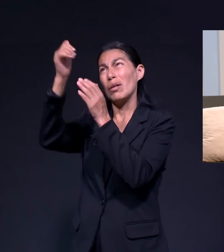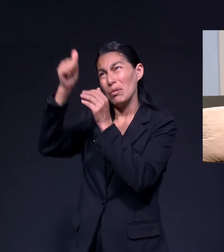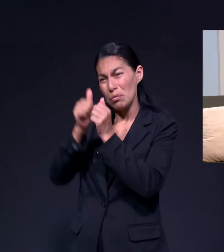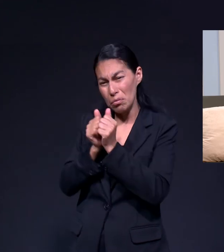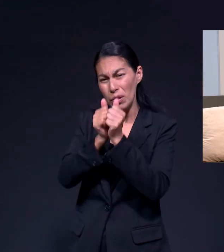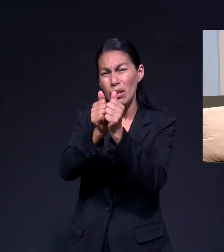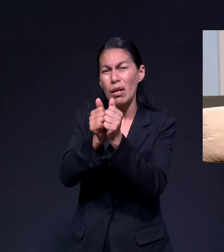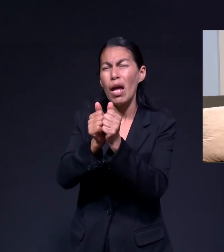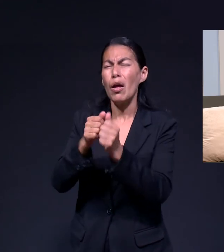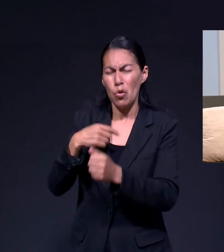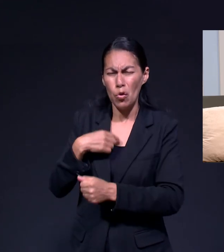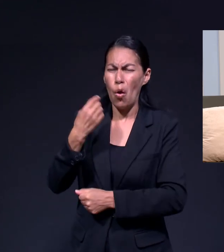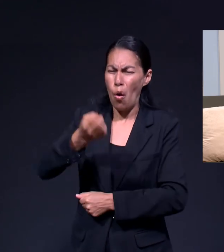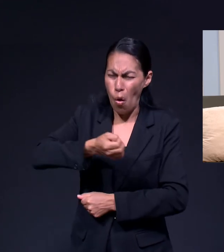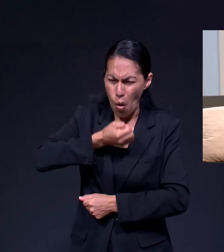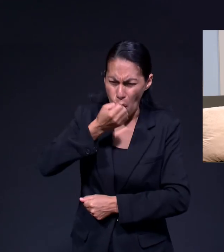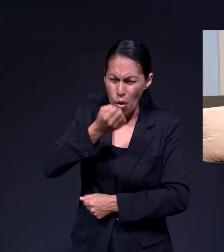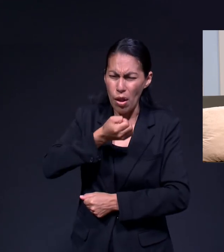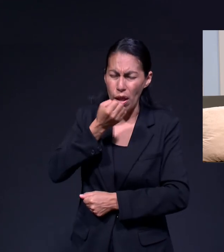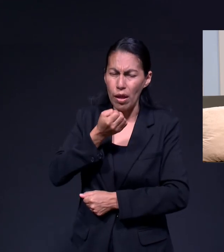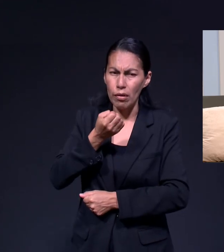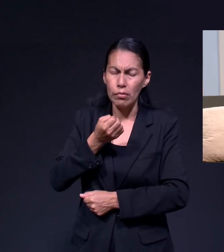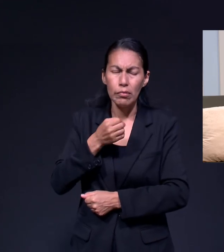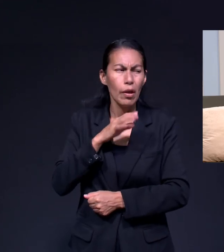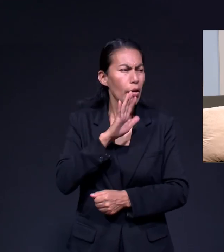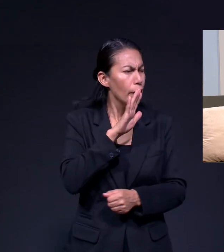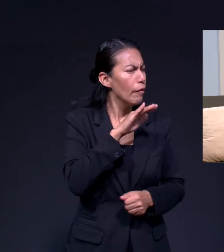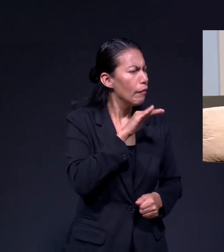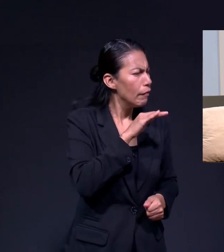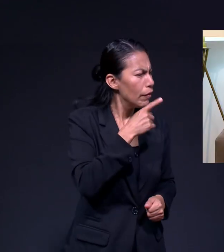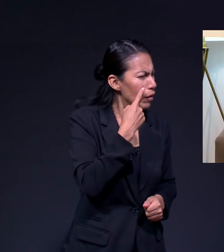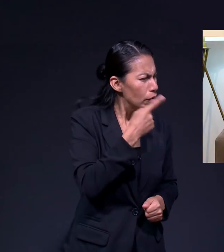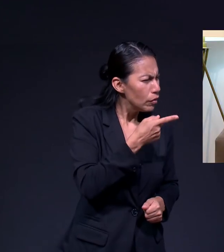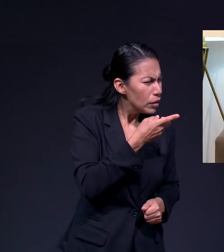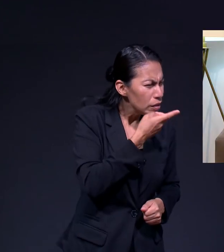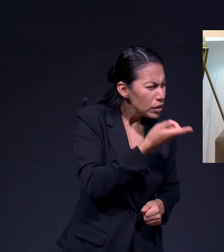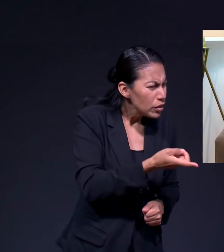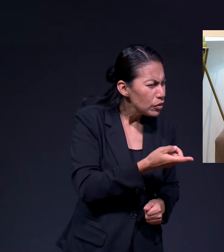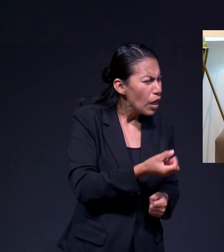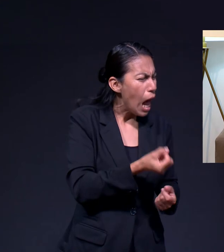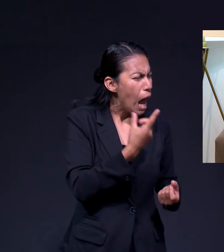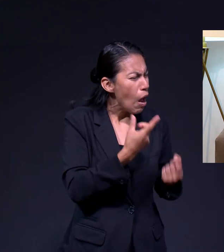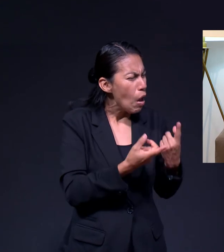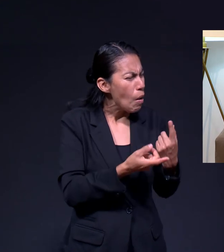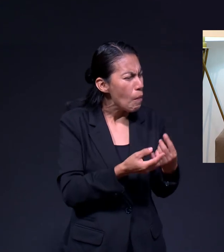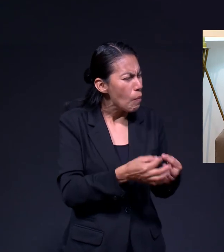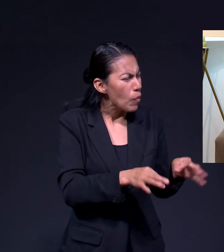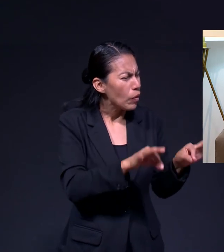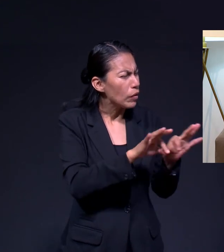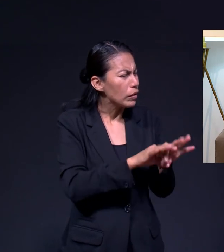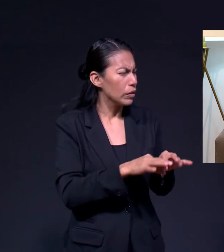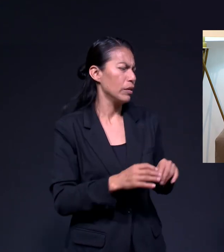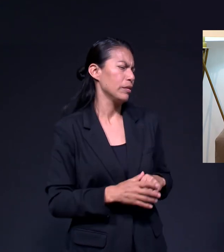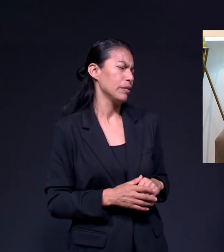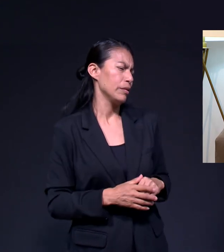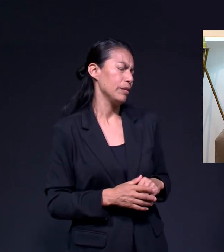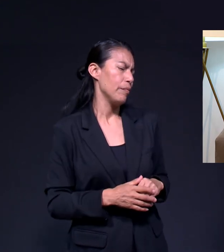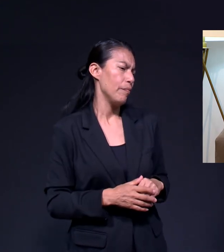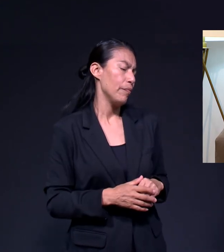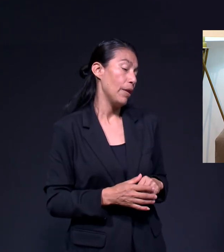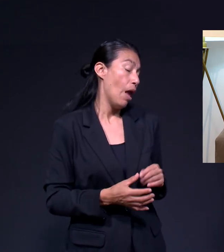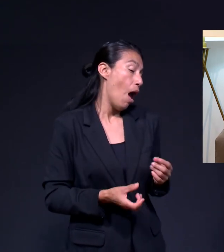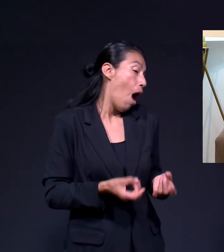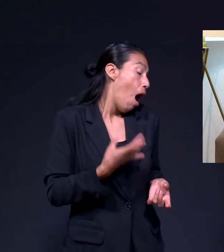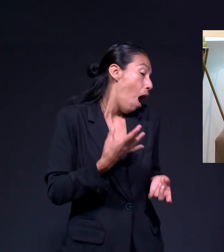ésta acompañe que así que hay una y ahora este usted que ha se ha dicho algo muy pero muy importante